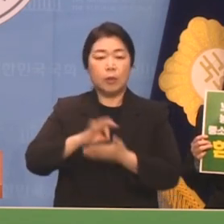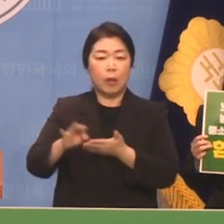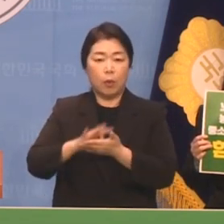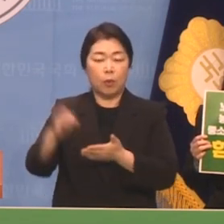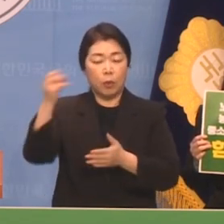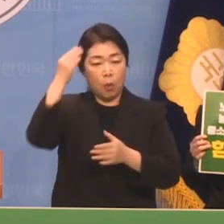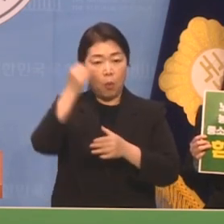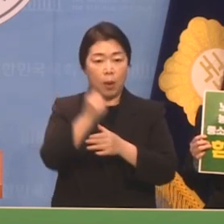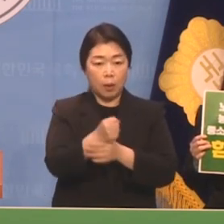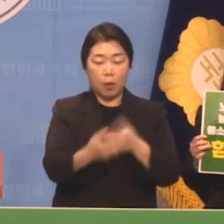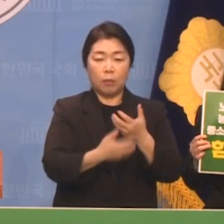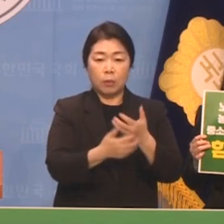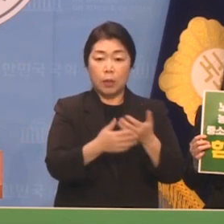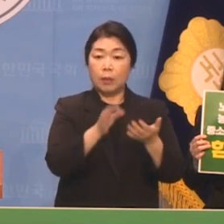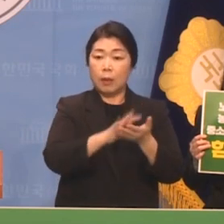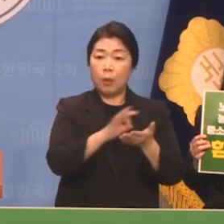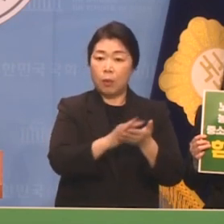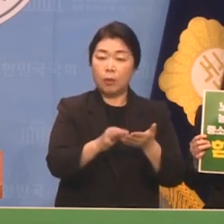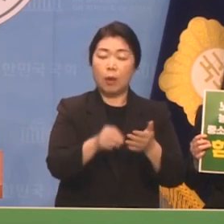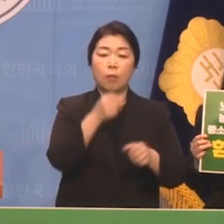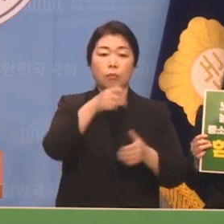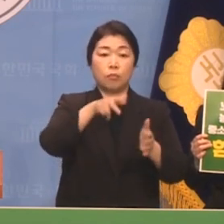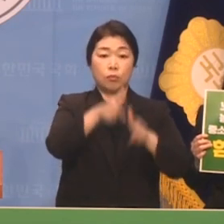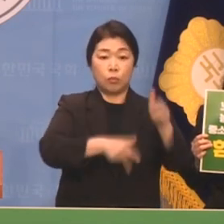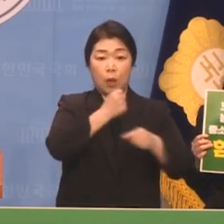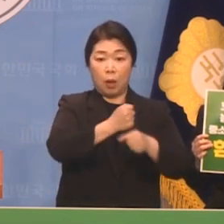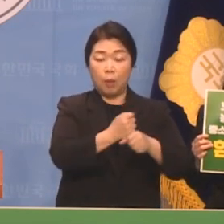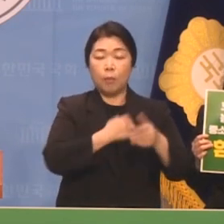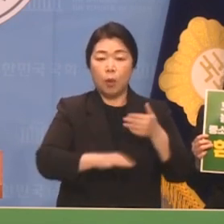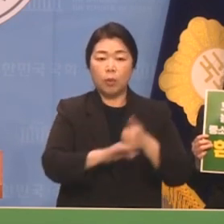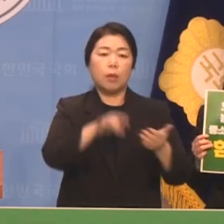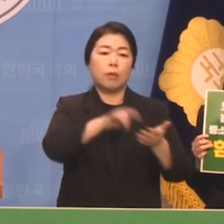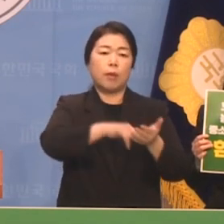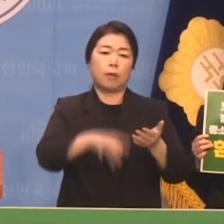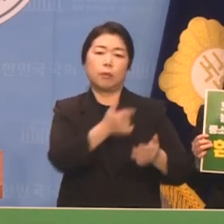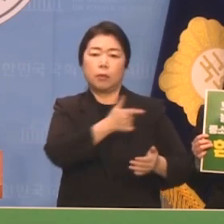생산하면 관세를 물리려고 합니다. 우리가 재생에너지를